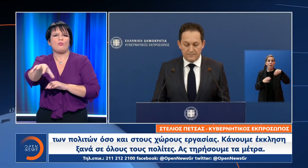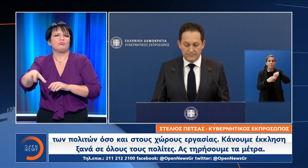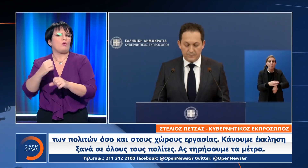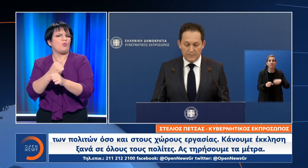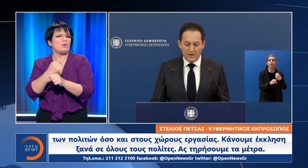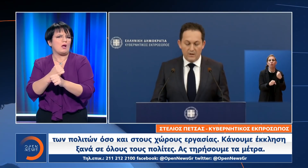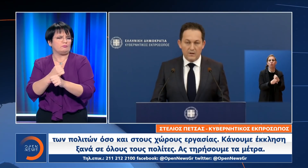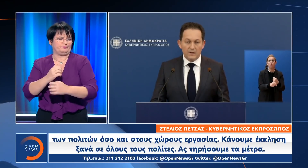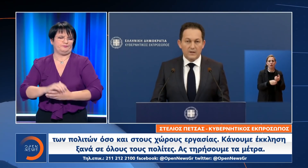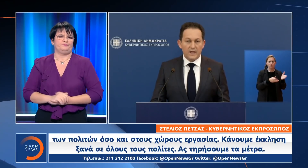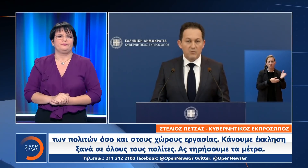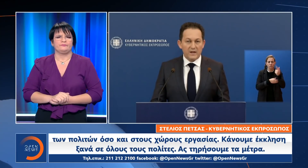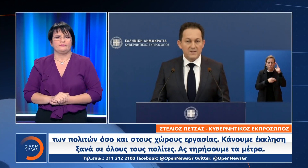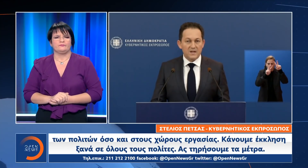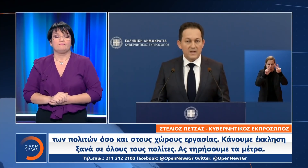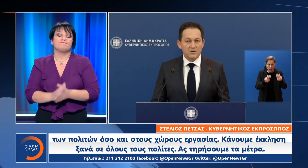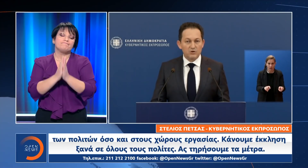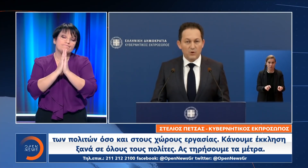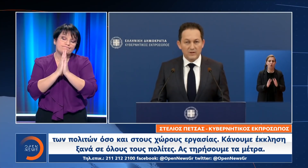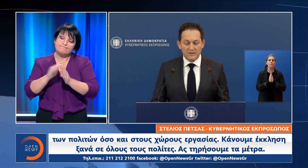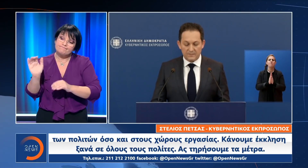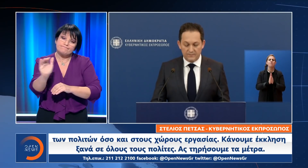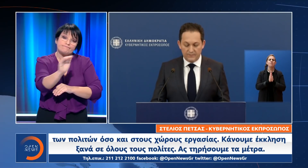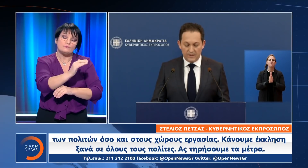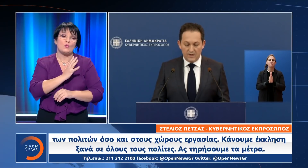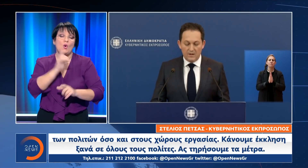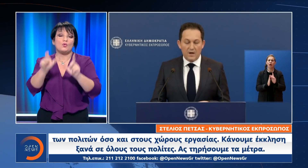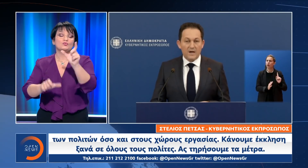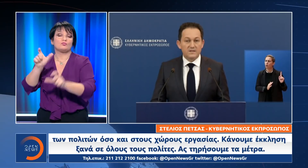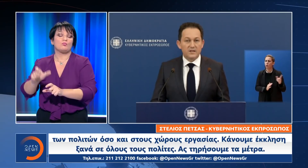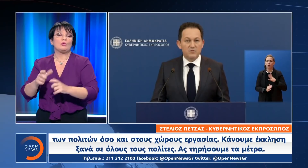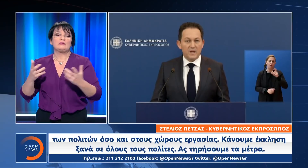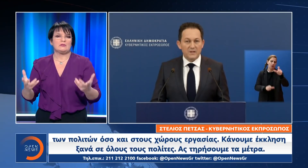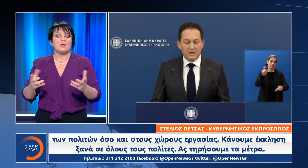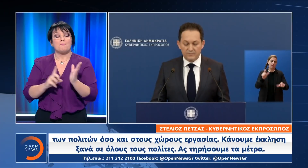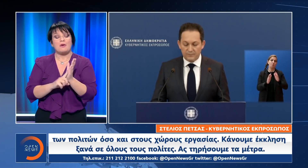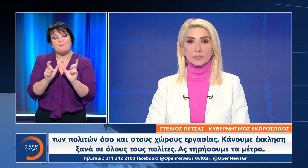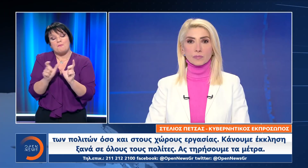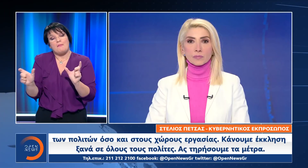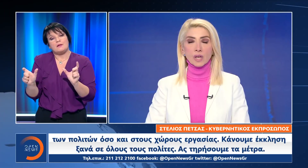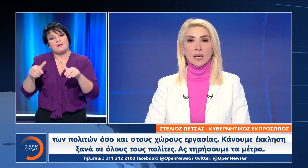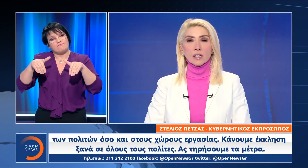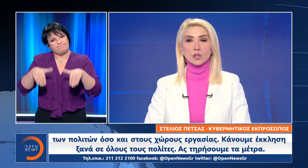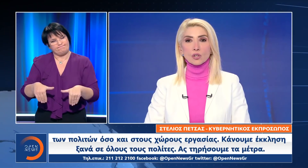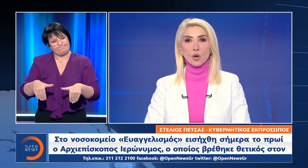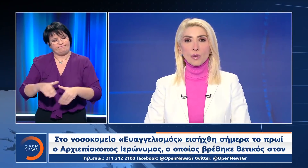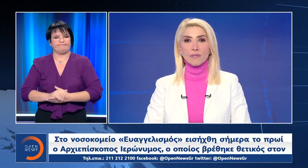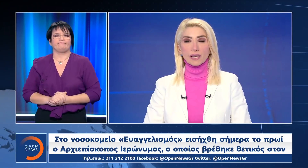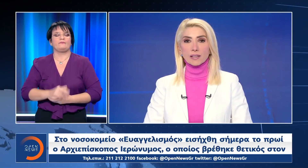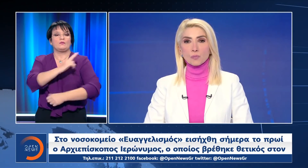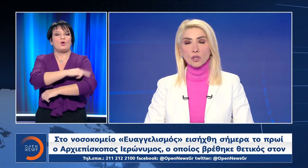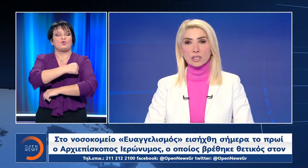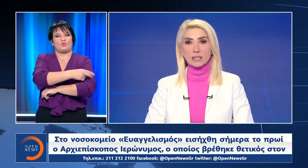εργασίας. Κάνουμε έκκληση ξανά σε όλους τους πολίτες. Ας τηρήσουμε τα μέτρα. Στο